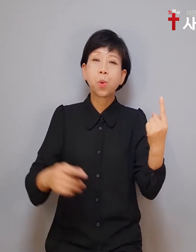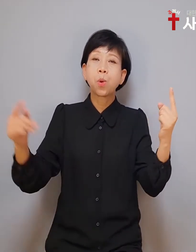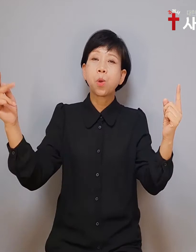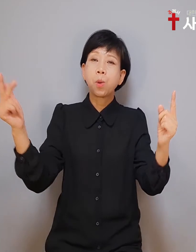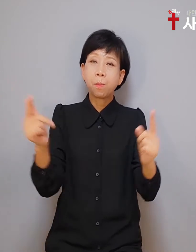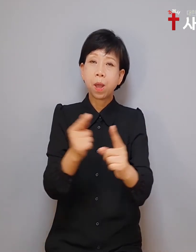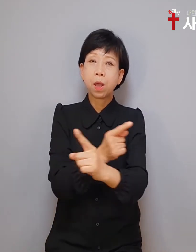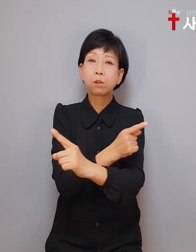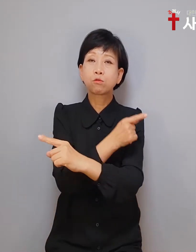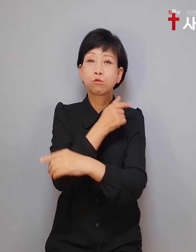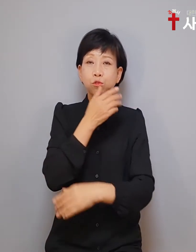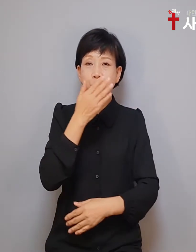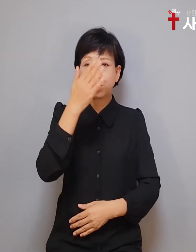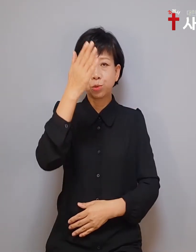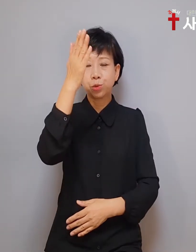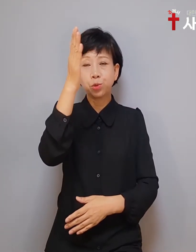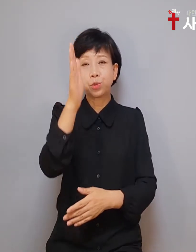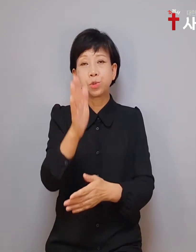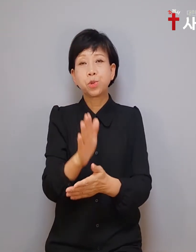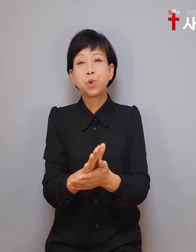누구와도 바꿀 수